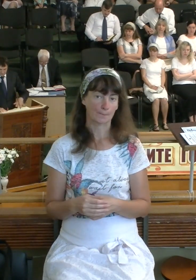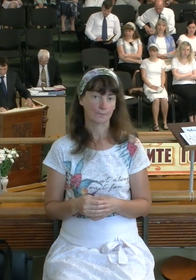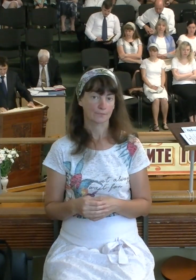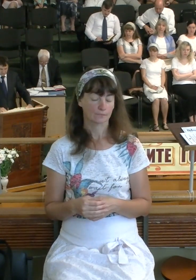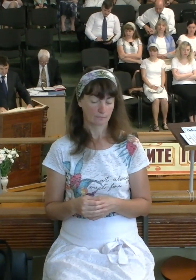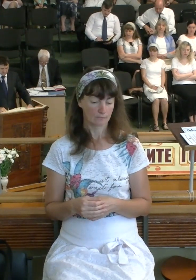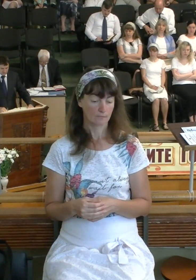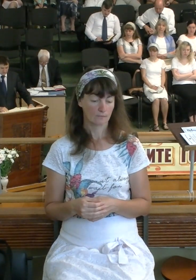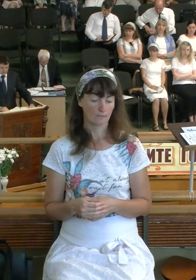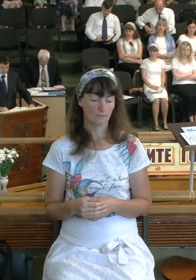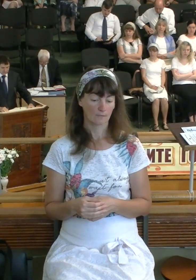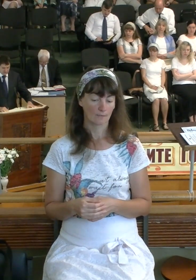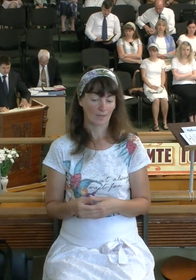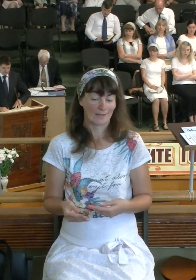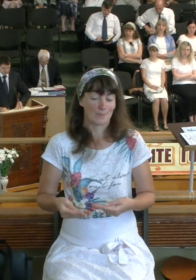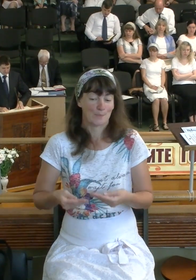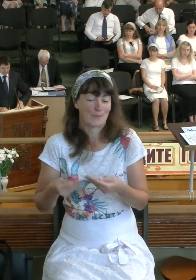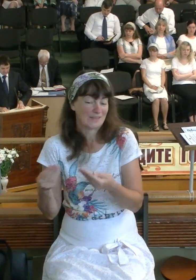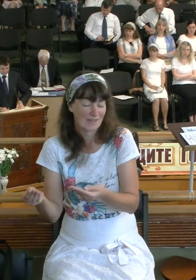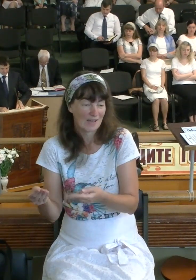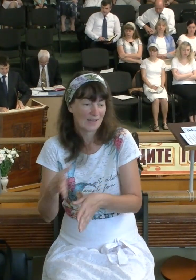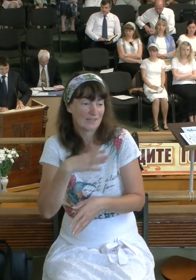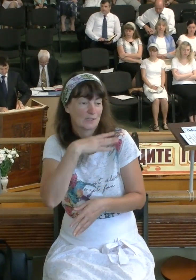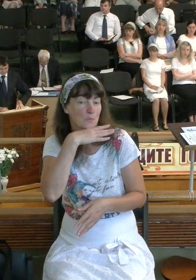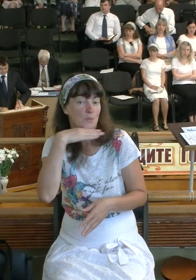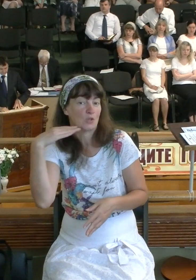общество предлагает много инструментов для того, чтобы